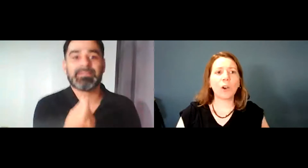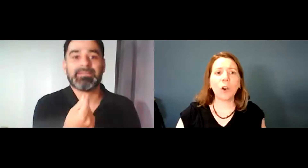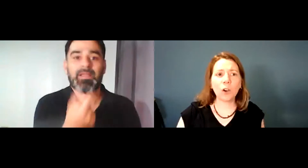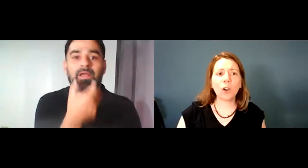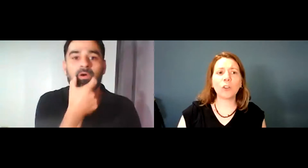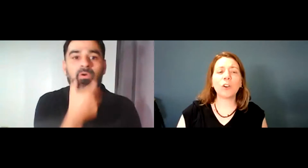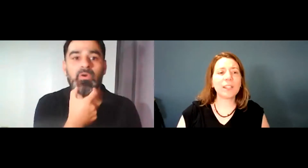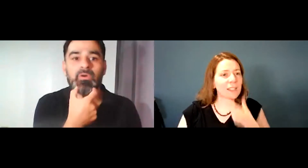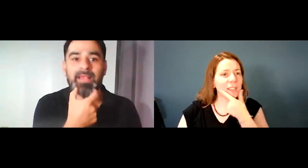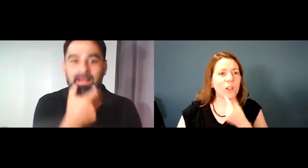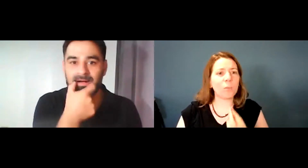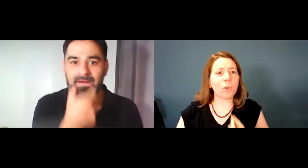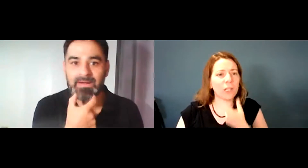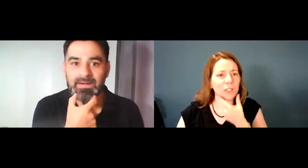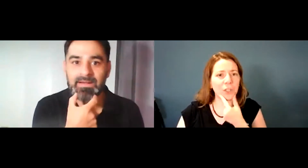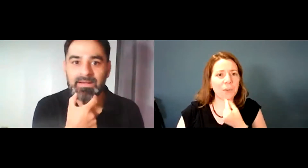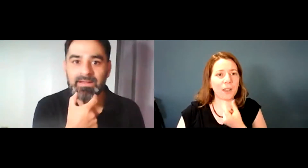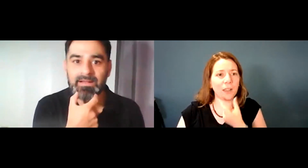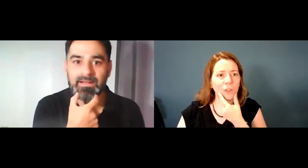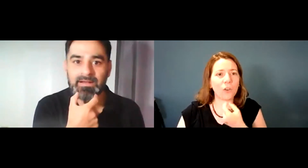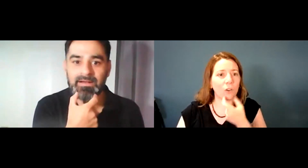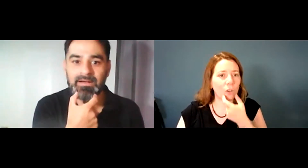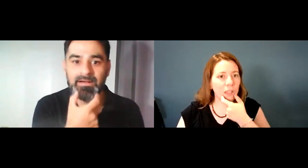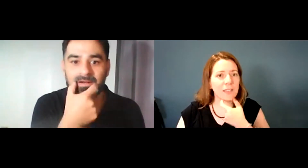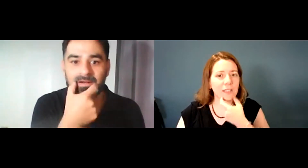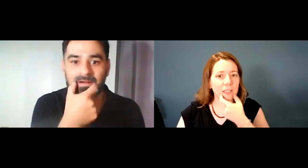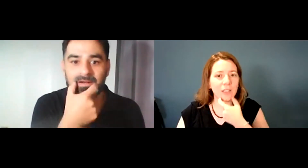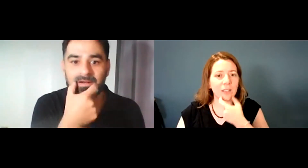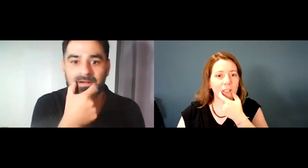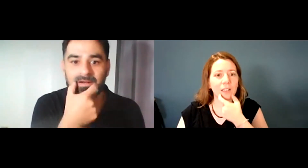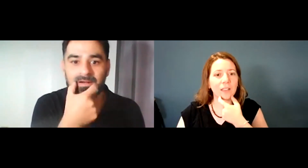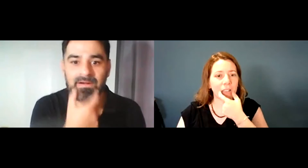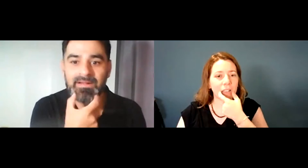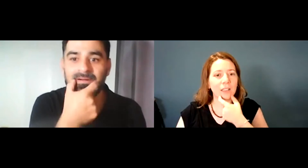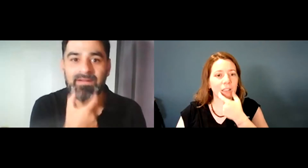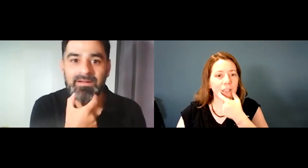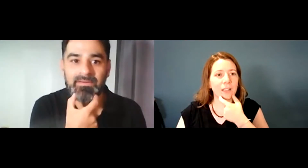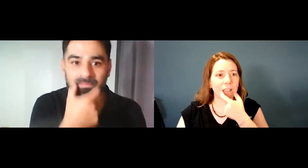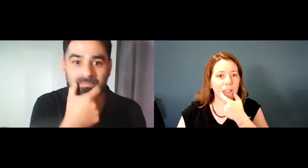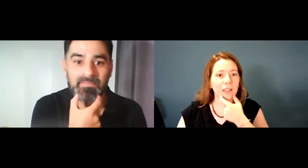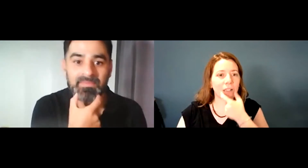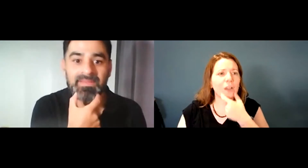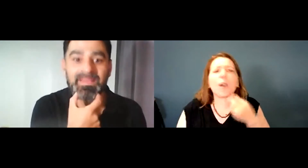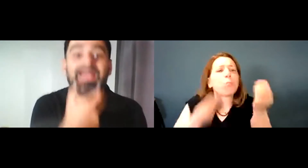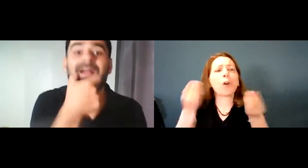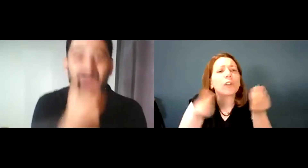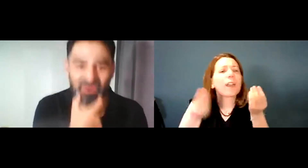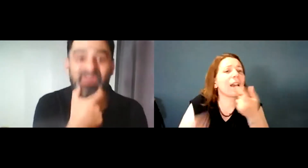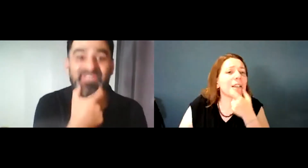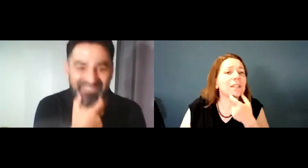Ojo, no es así como una chiva, ¿eh? No, es así. ¿Por qué? ¿Como rojo?